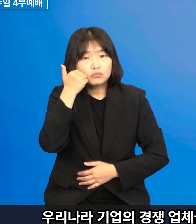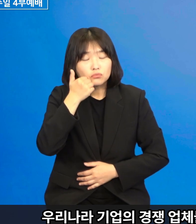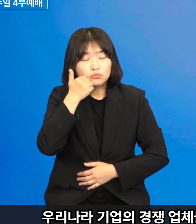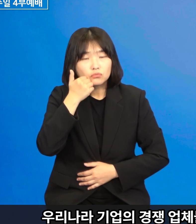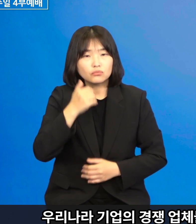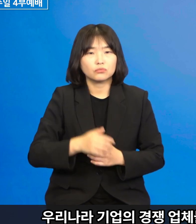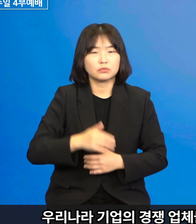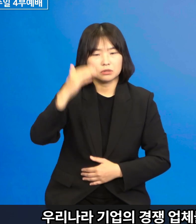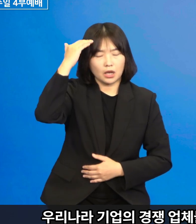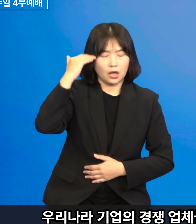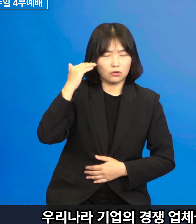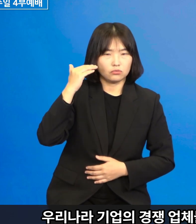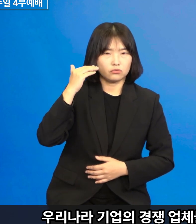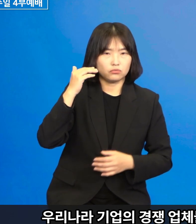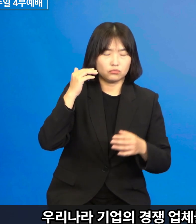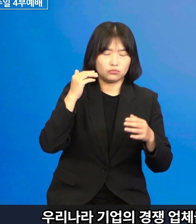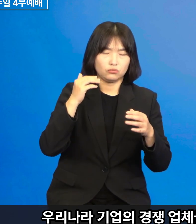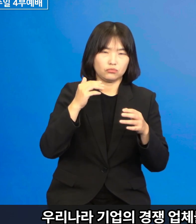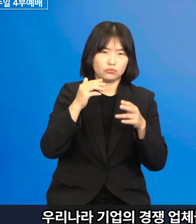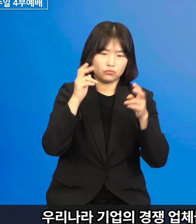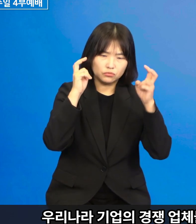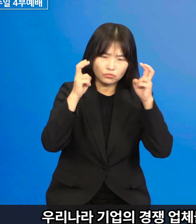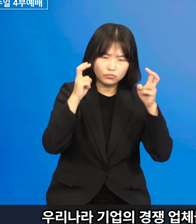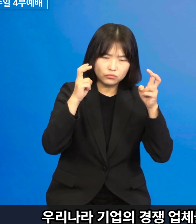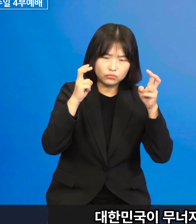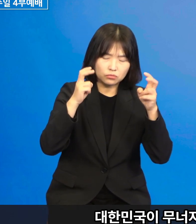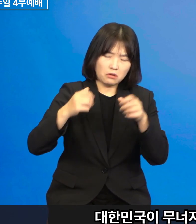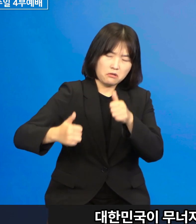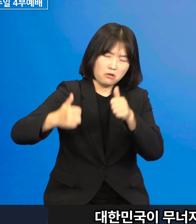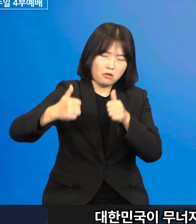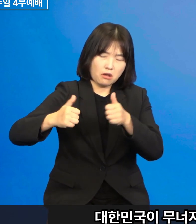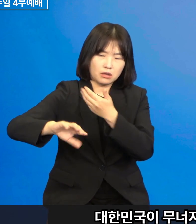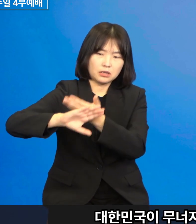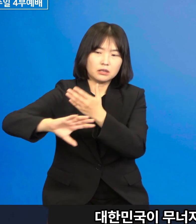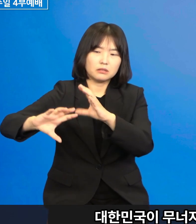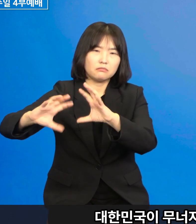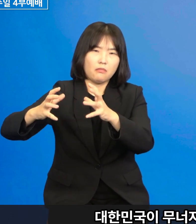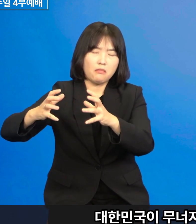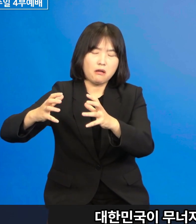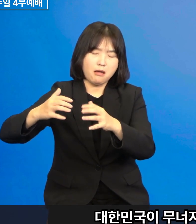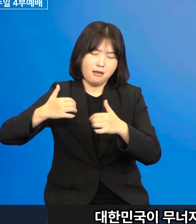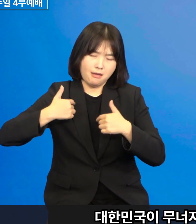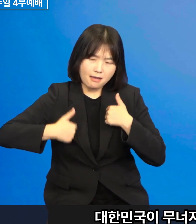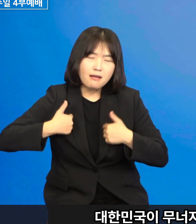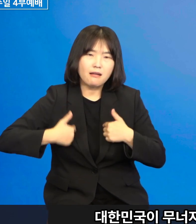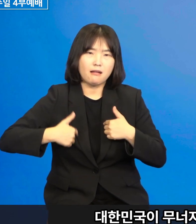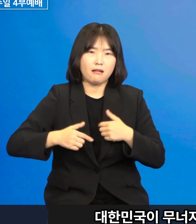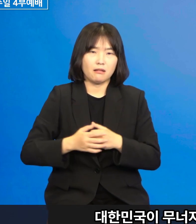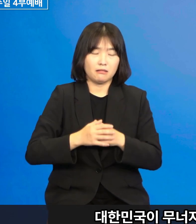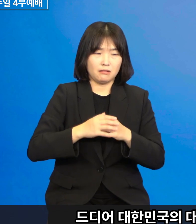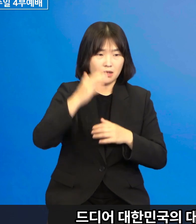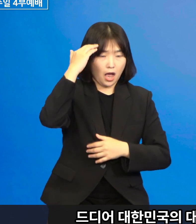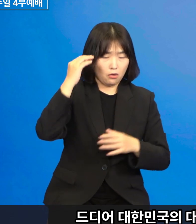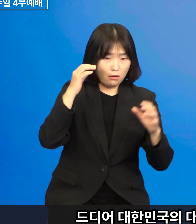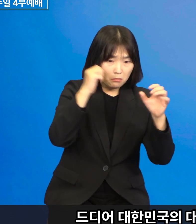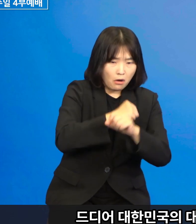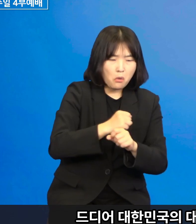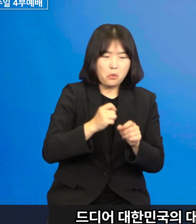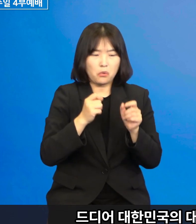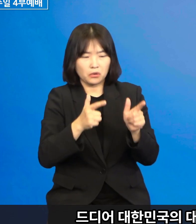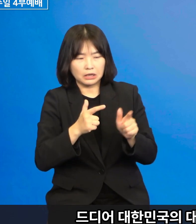우리나라 기업의 경쟁 업체들의 나라는 굉장히 기뻐할 겁니다. 대한민국이 무너지는구나, 기회다, 잘됐다,